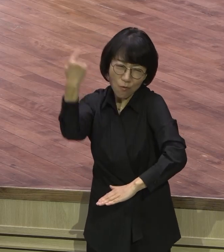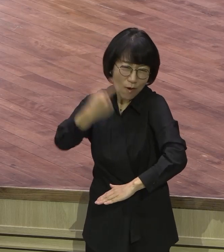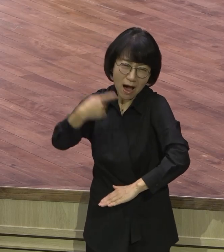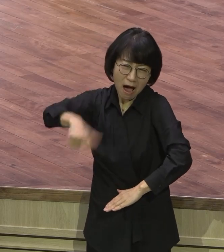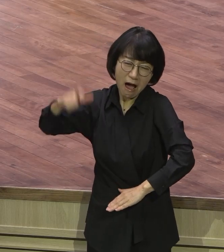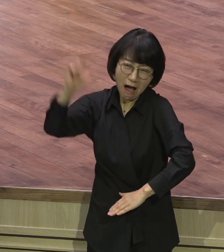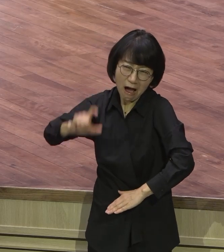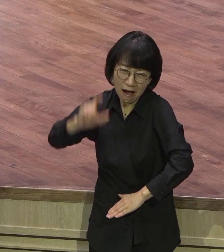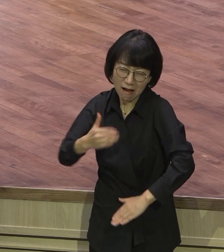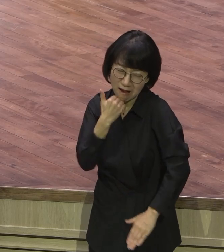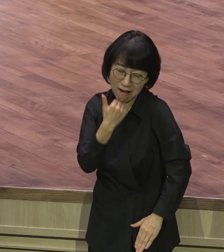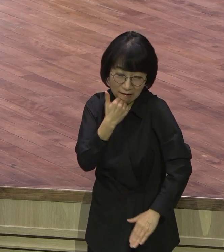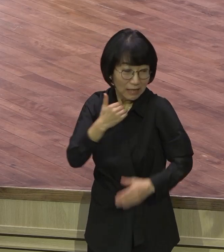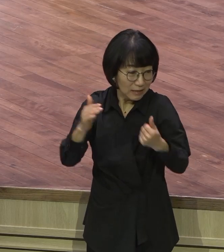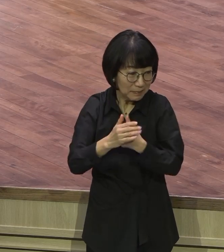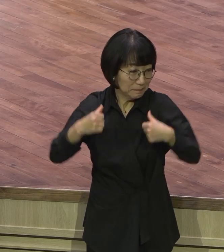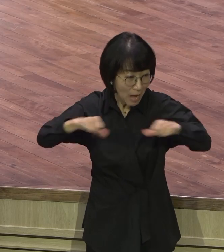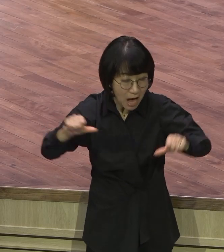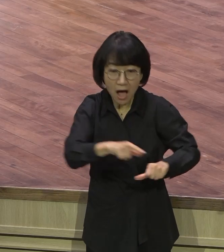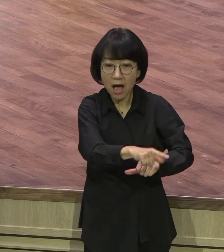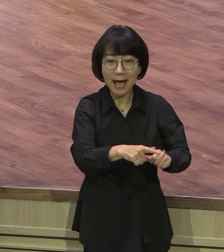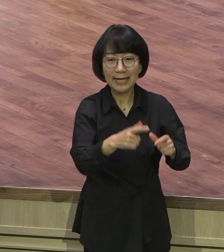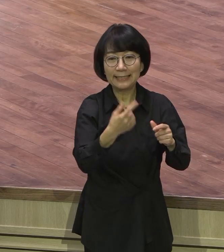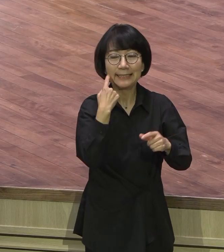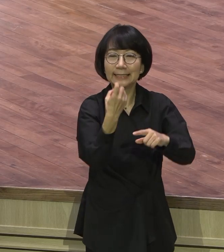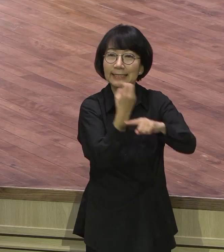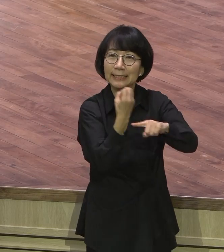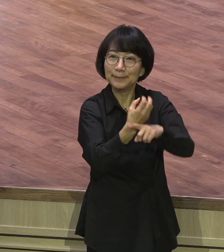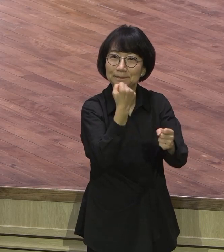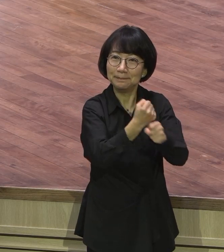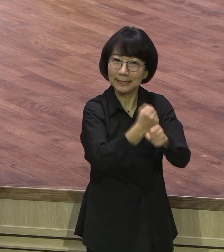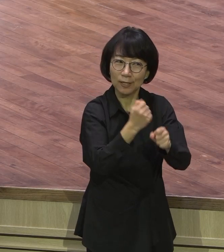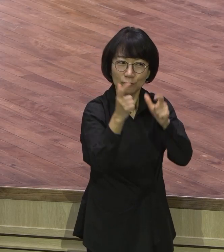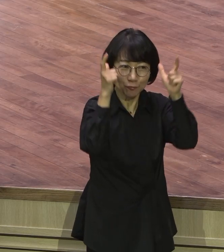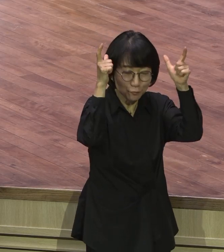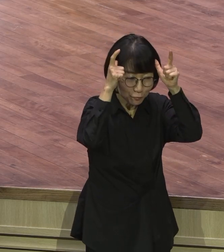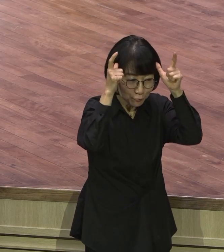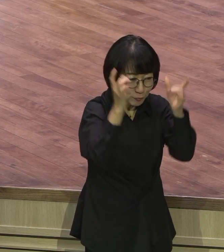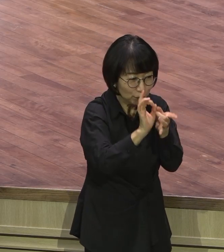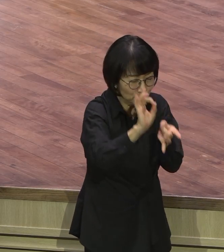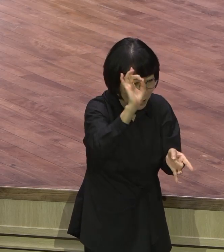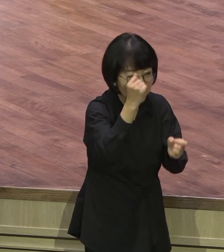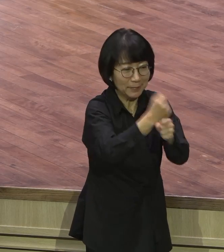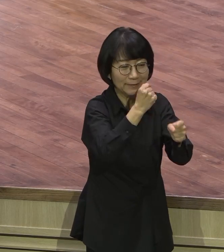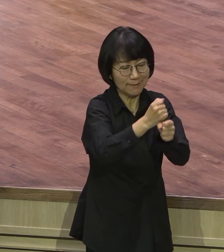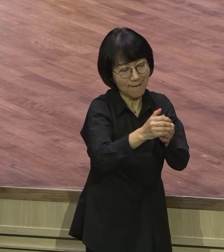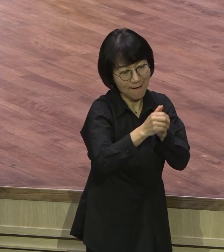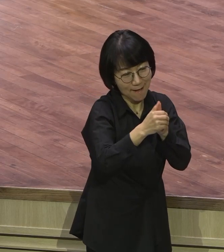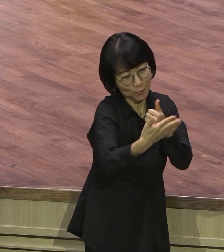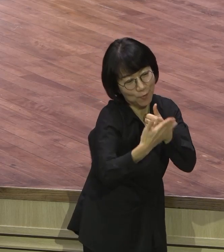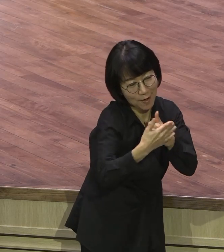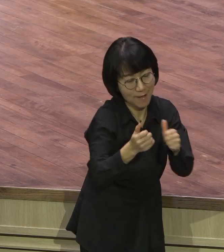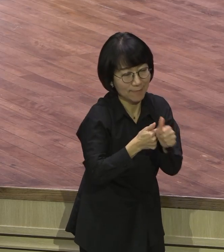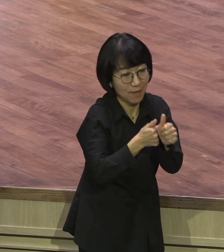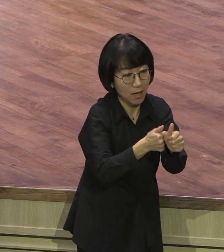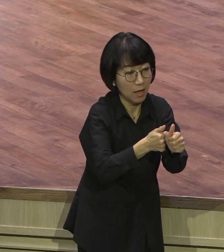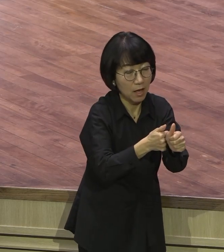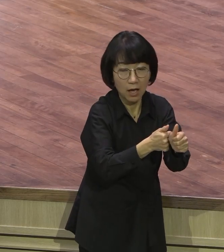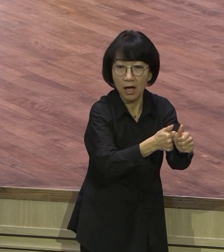우리가 이분을 이 우상을 성기면서 따라가자. 이 모세를 본